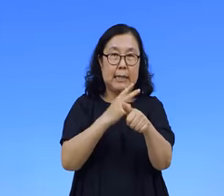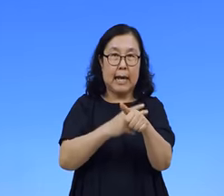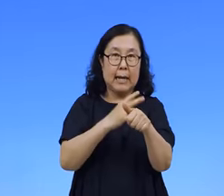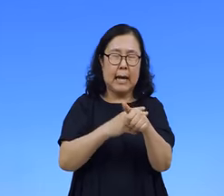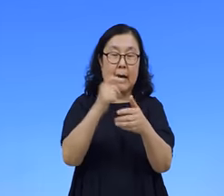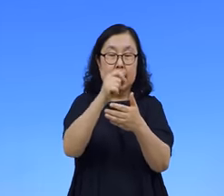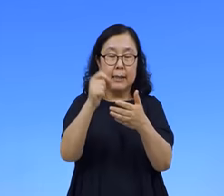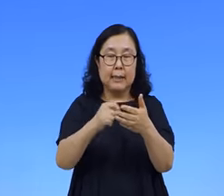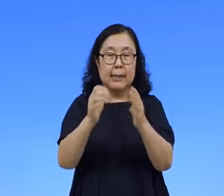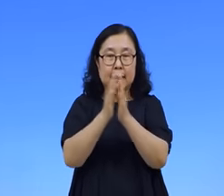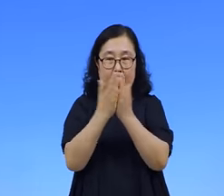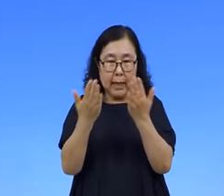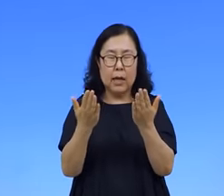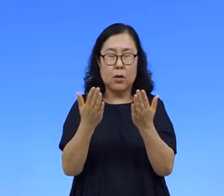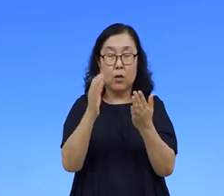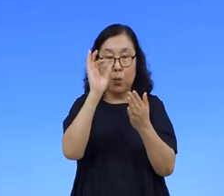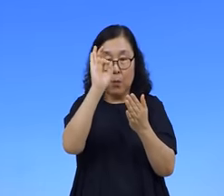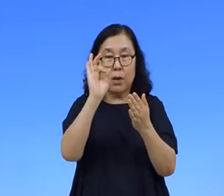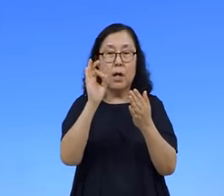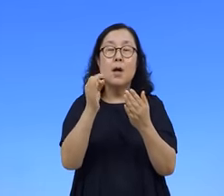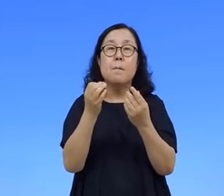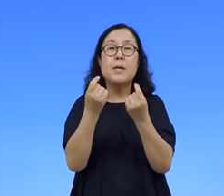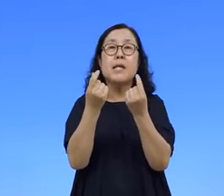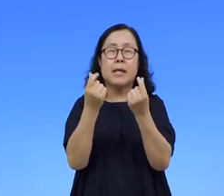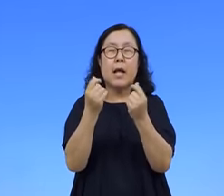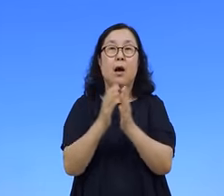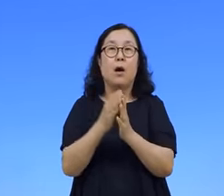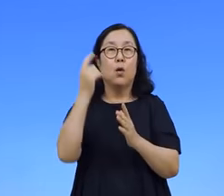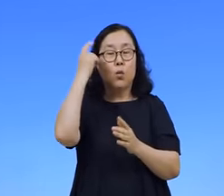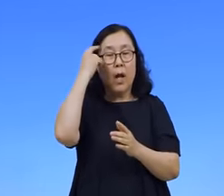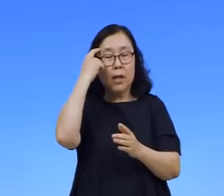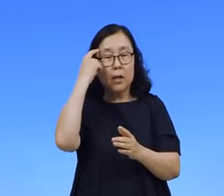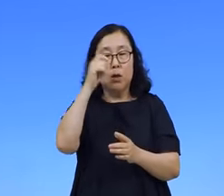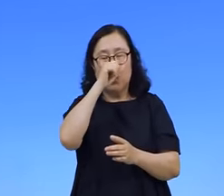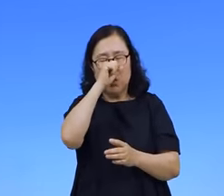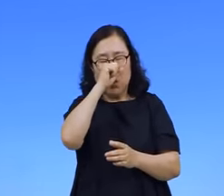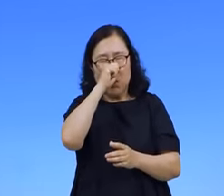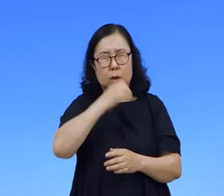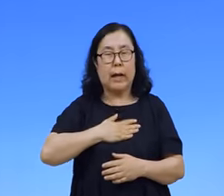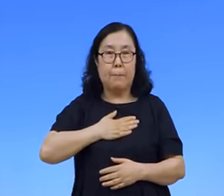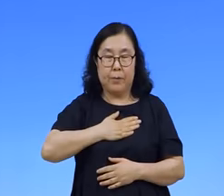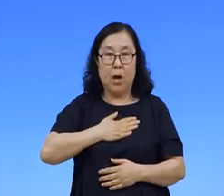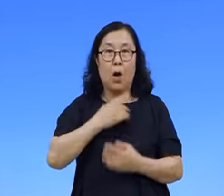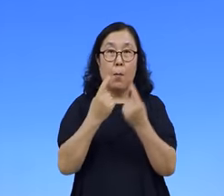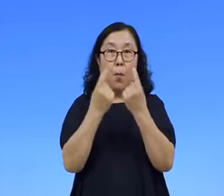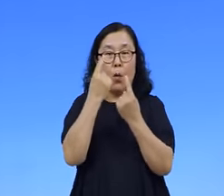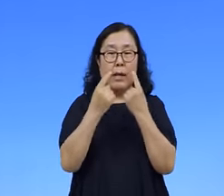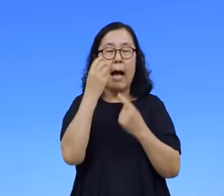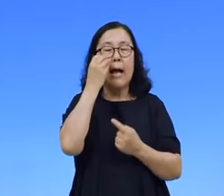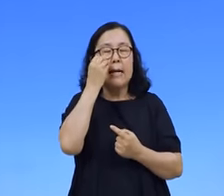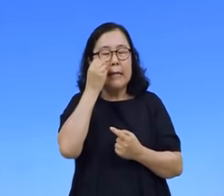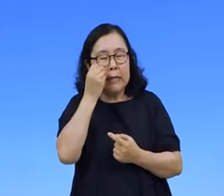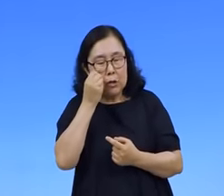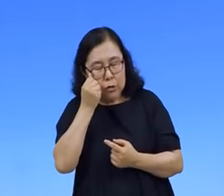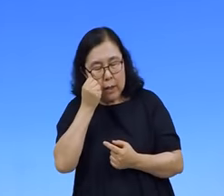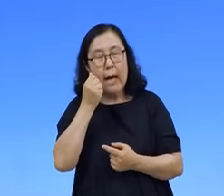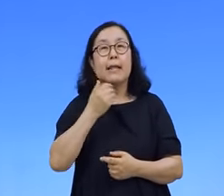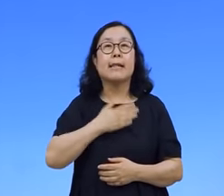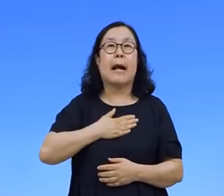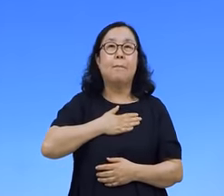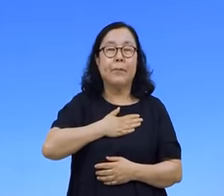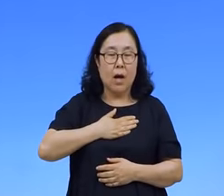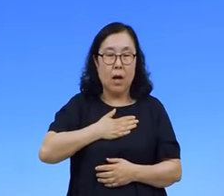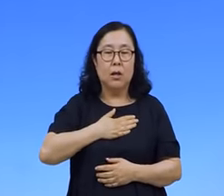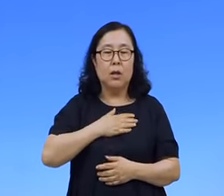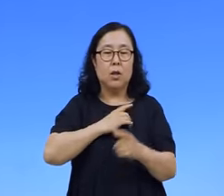습관이다라는 책에서도 비슷한 주장을 하는데요. 그 책의 주장의 핵심이 이겁니다. 뇌는 좋은 감정보다 익숙한 감정을